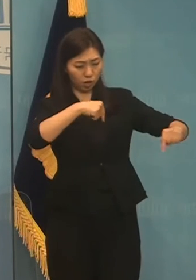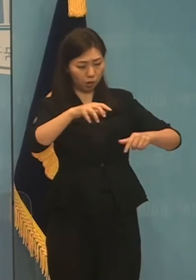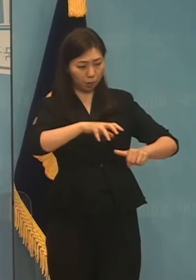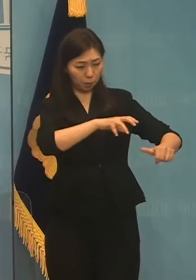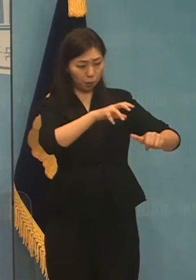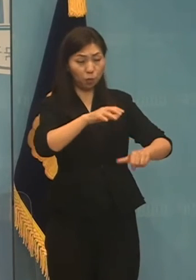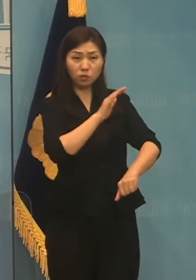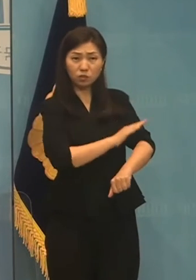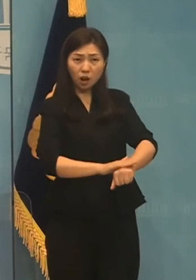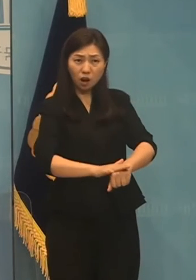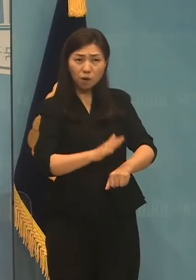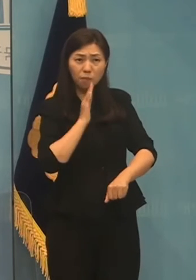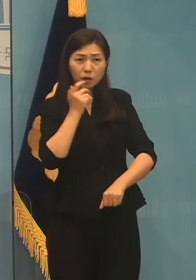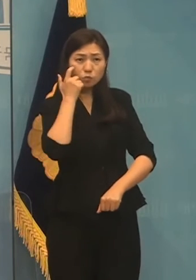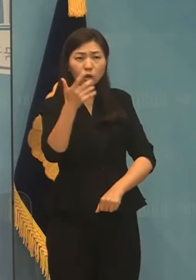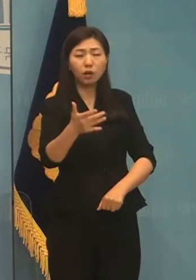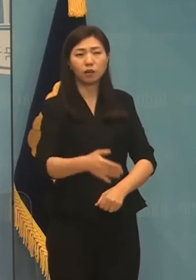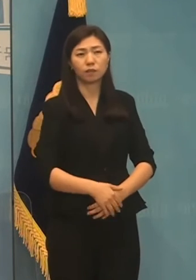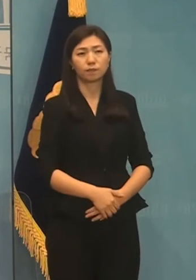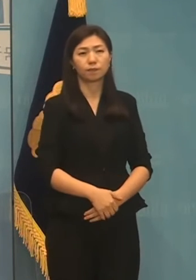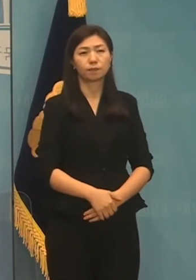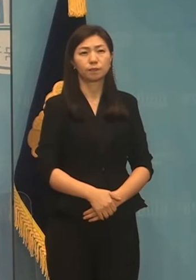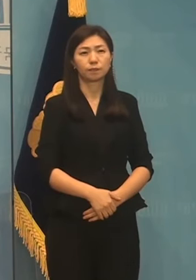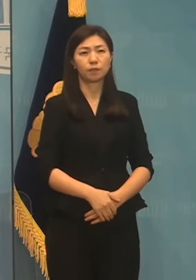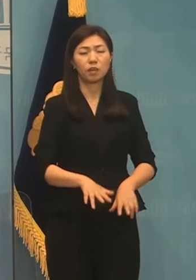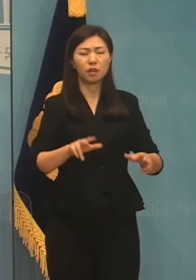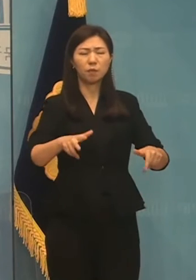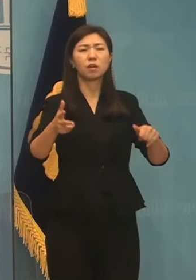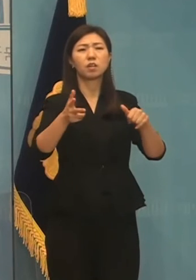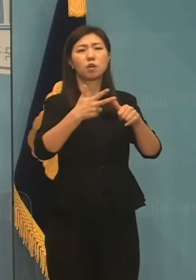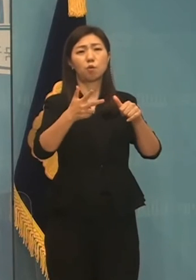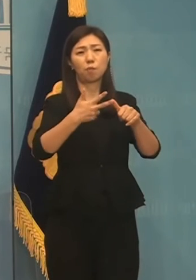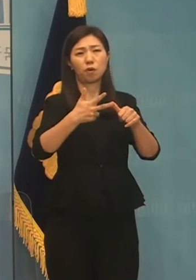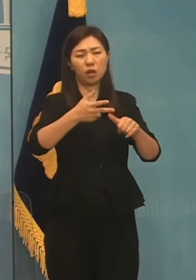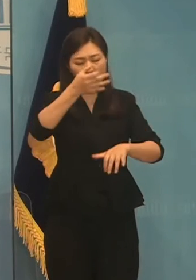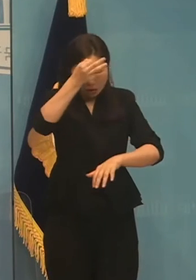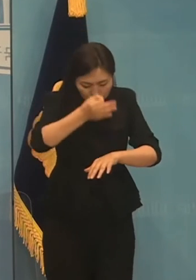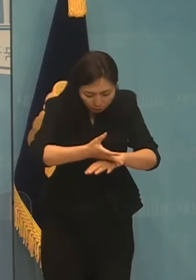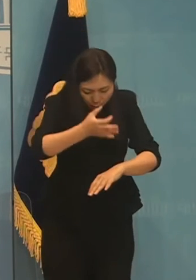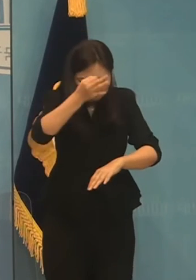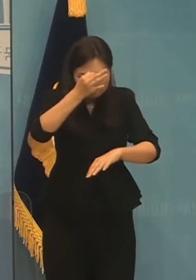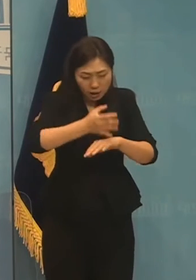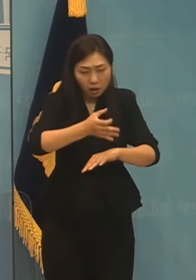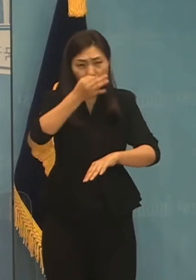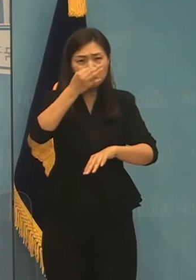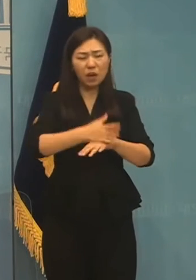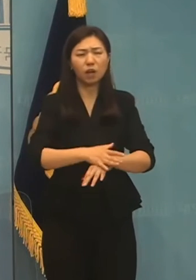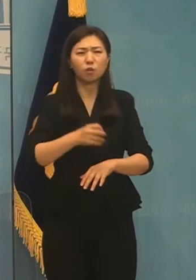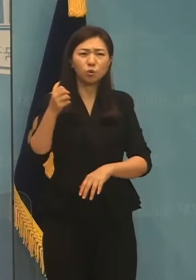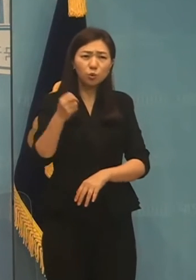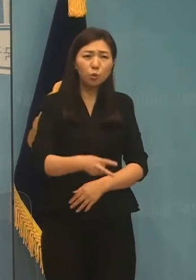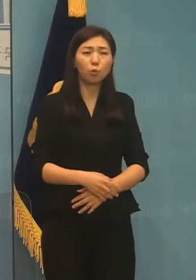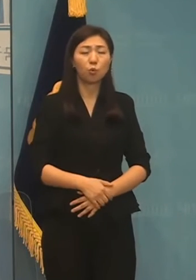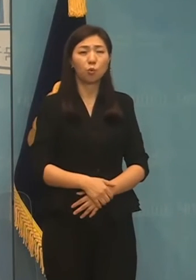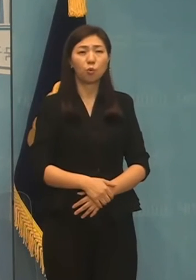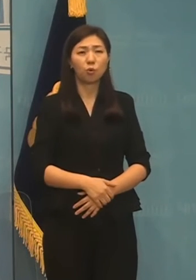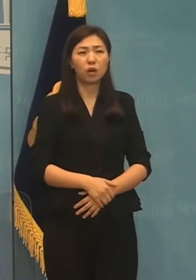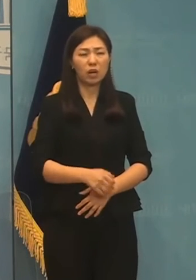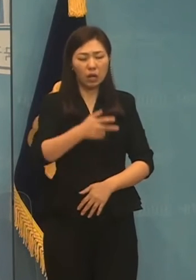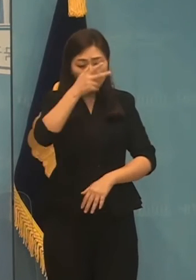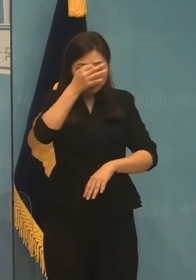2기를 하는 것입니까 이번엔 또 7번째 의사와 기록을 경신하면서 넘어갈